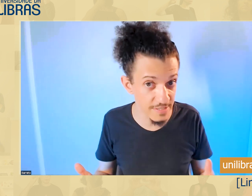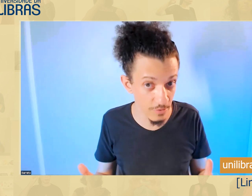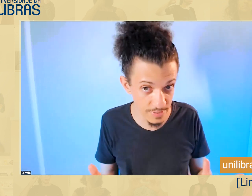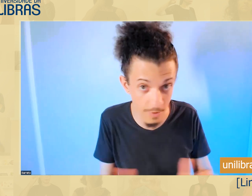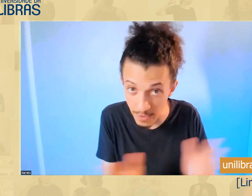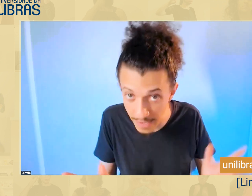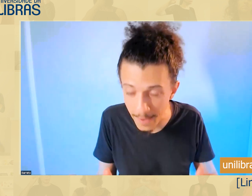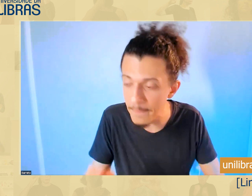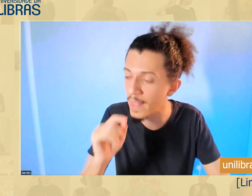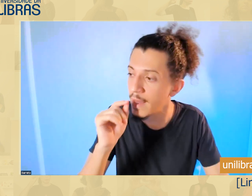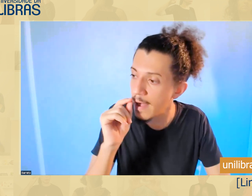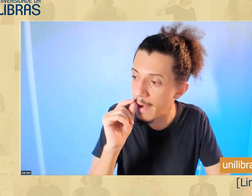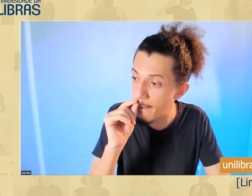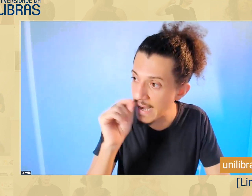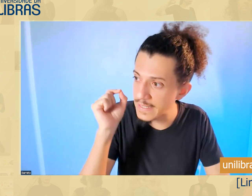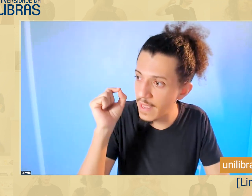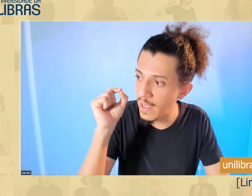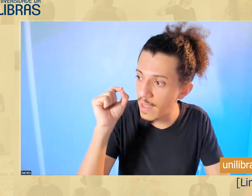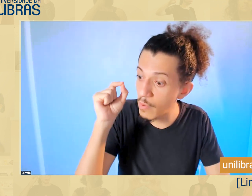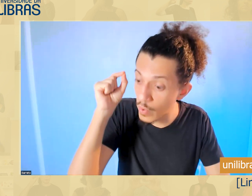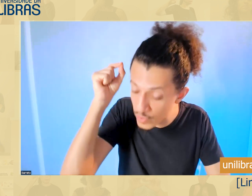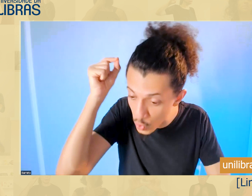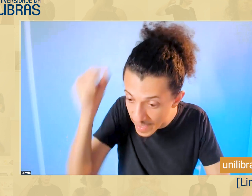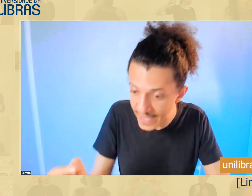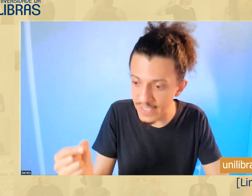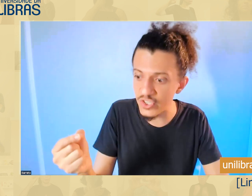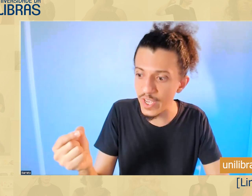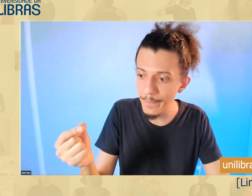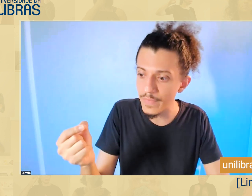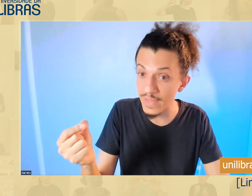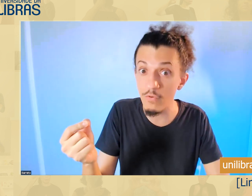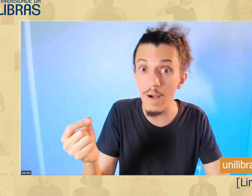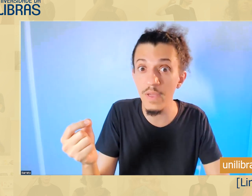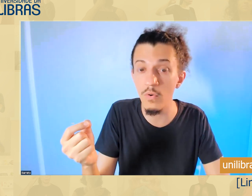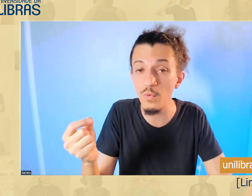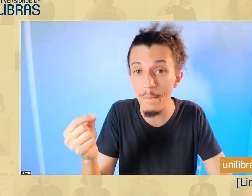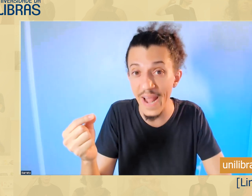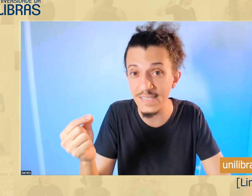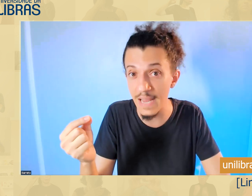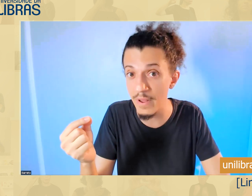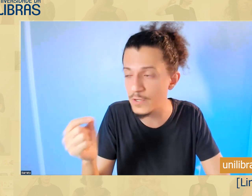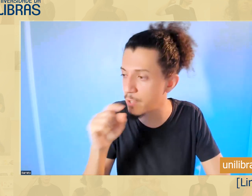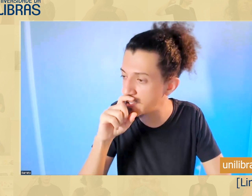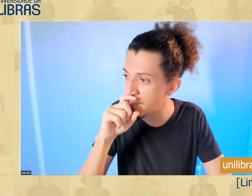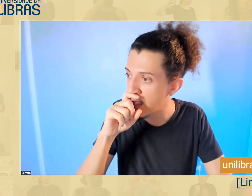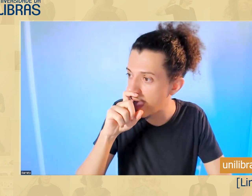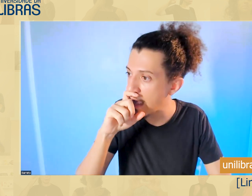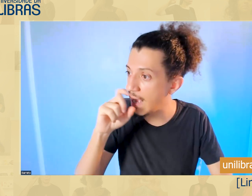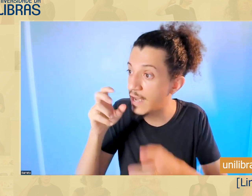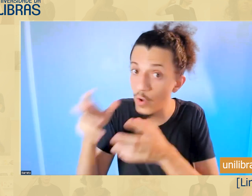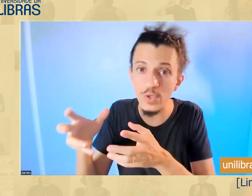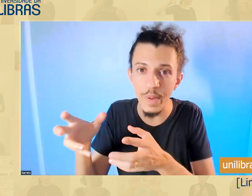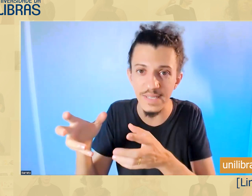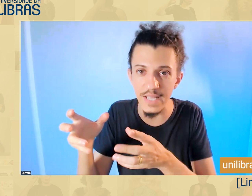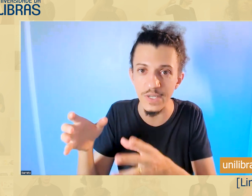eu tivesse, inclusive, qualquer lugar. Mas quando eu descobri que existia, eu estava com um amigo numa praça lá em Belo Horizonte,